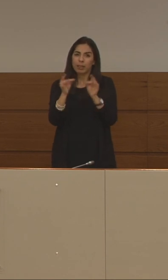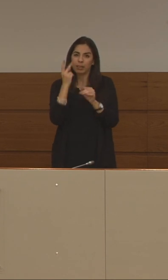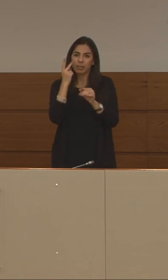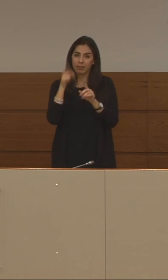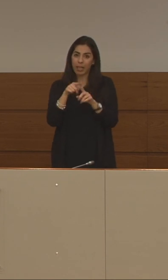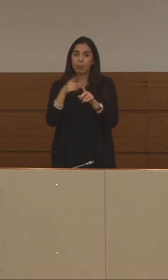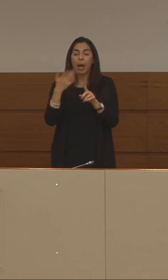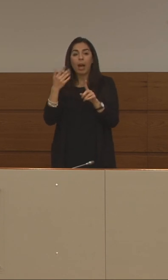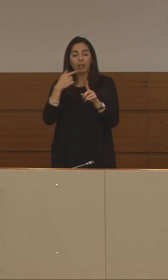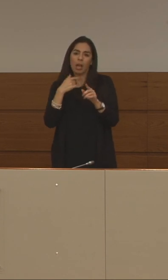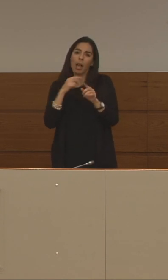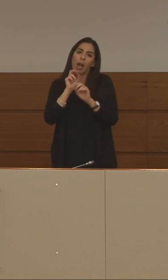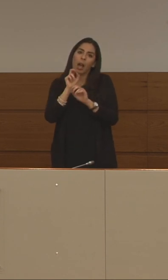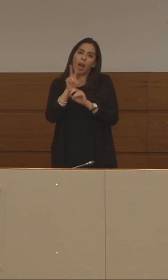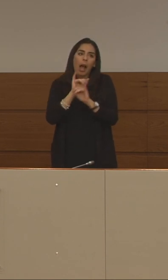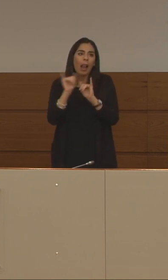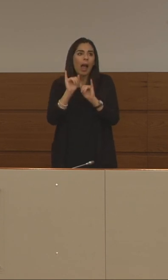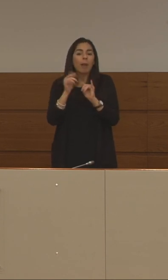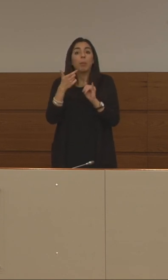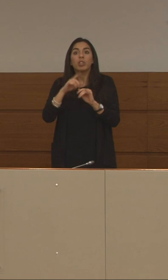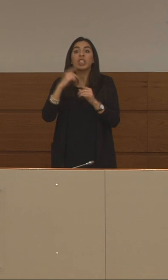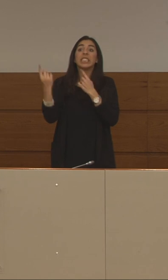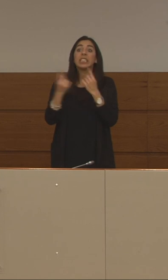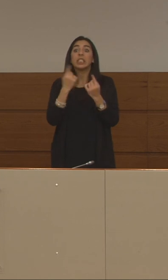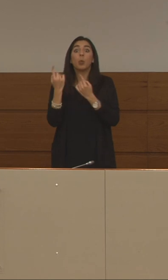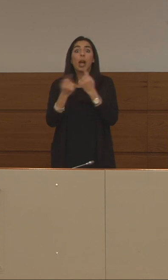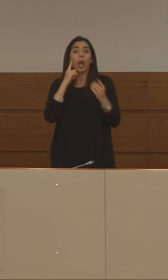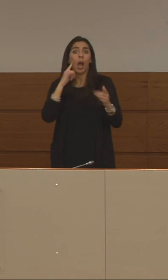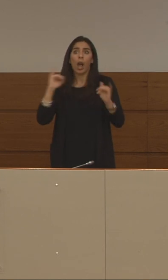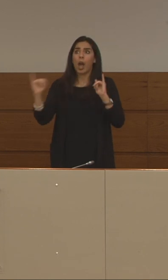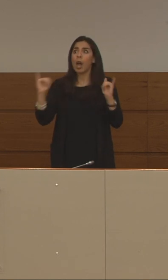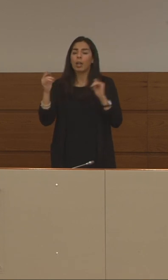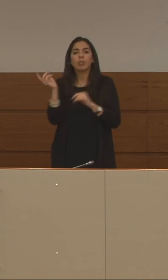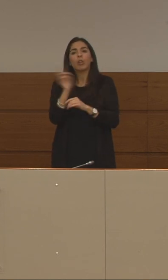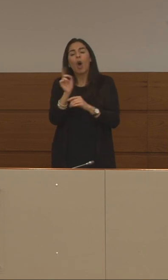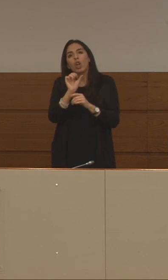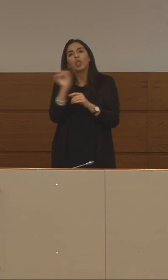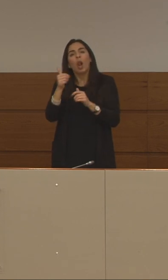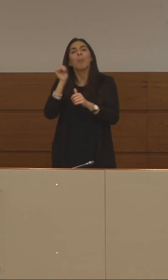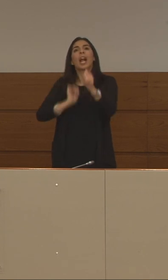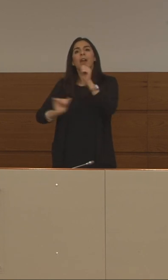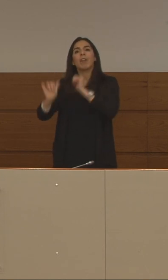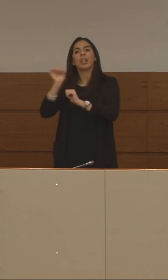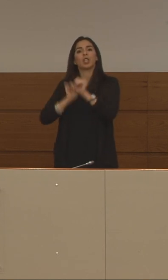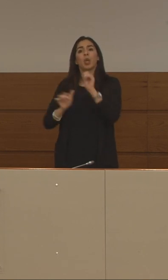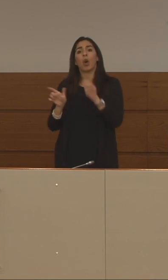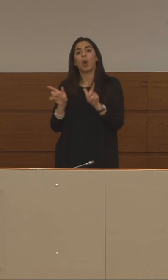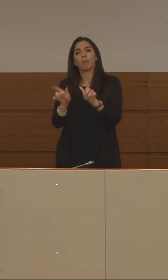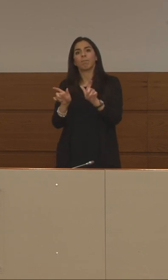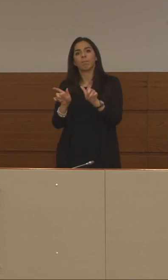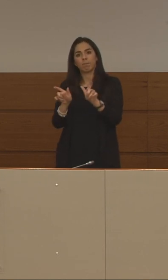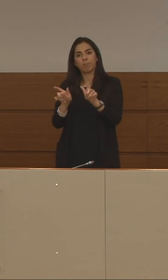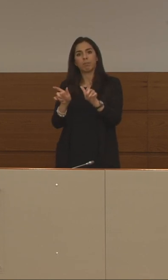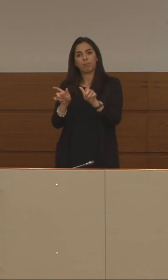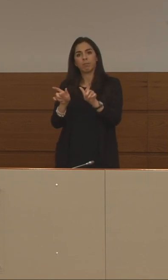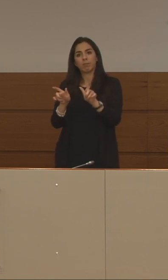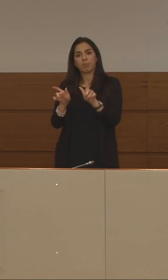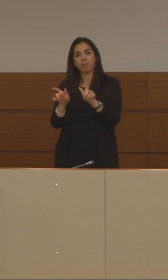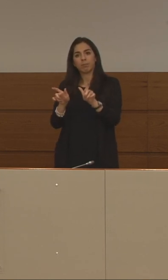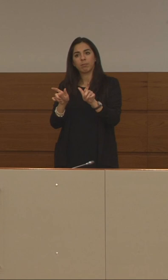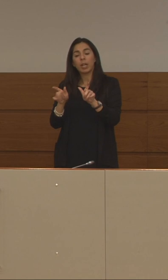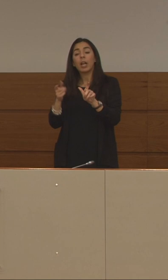c'è una situazione allarmante ma per dire facciamo contenimento preventivo e devo dire che mi sono sentito